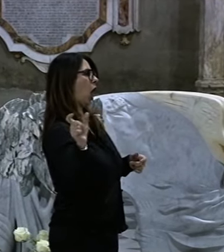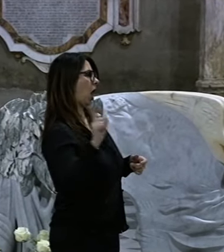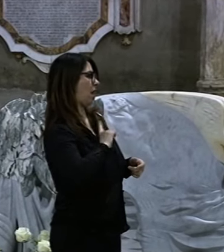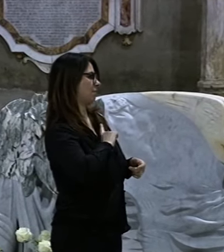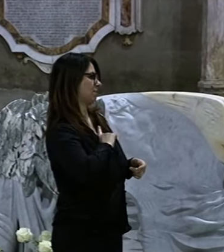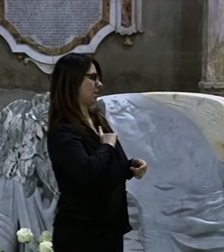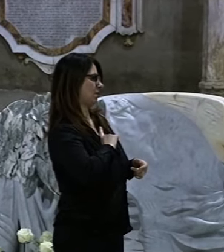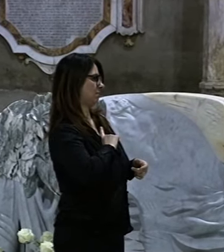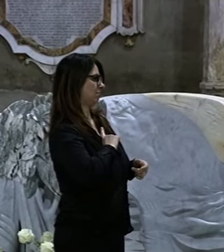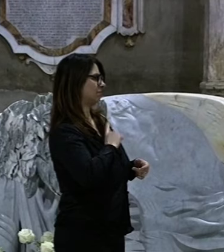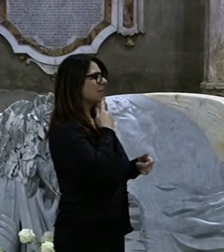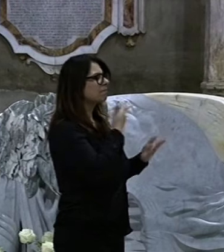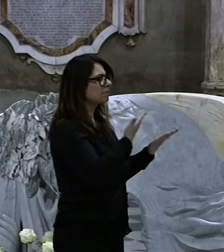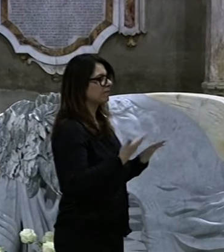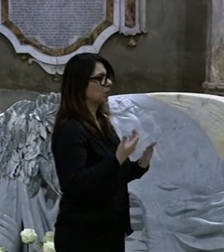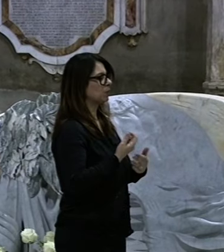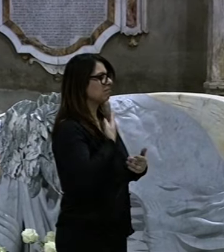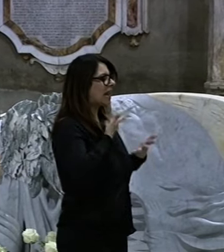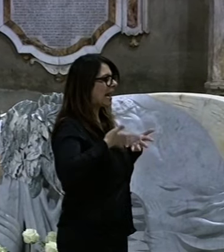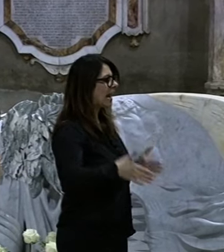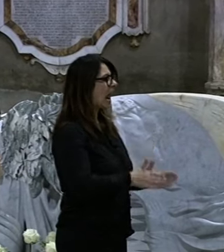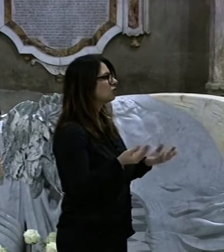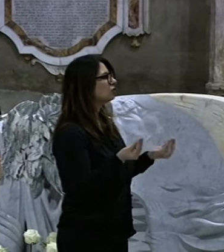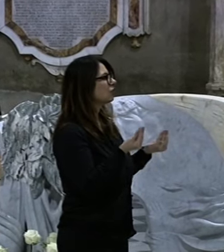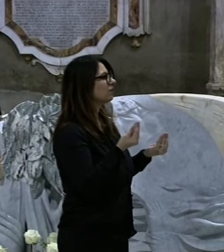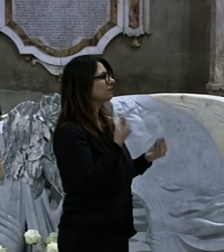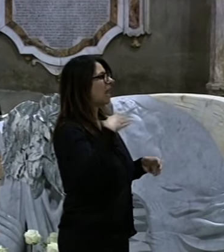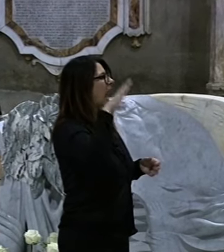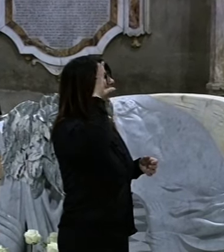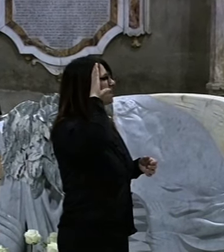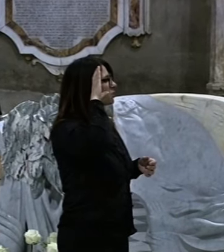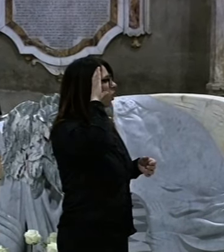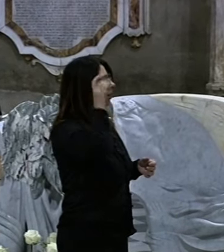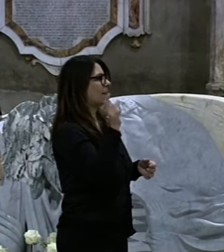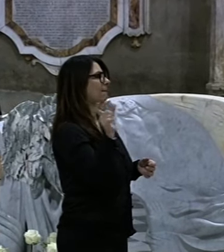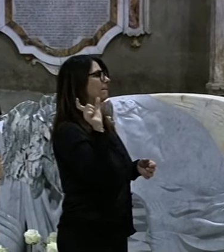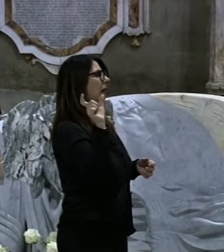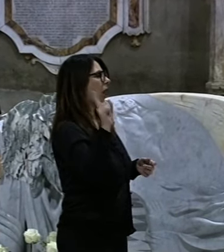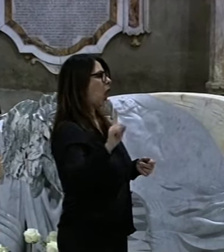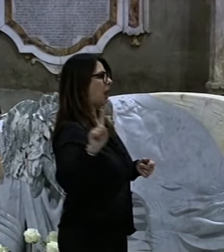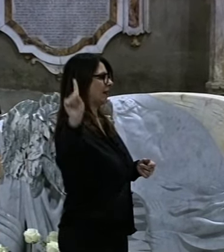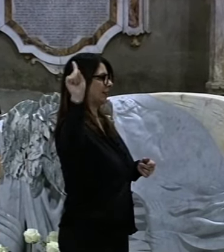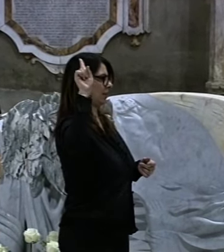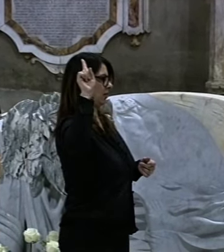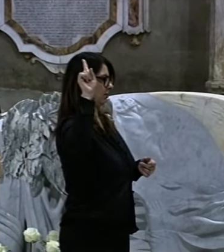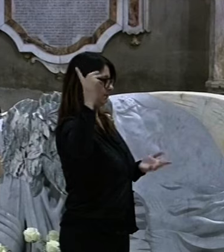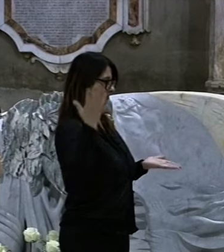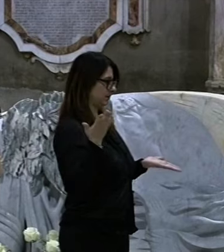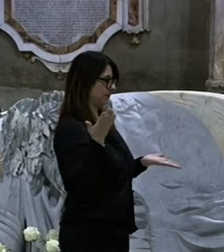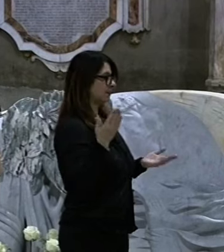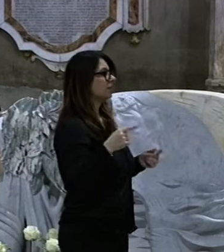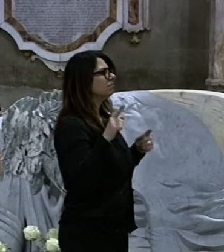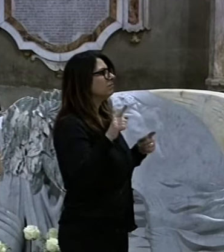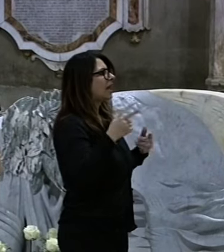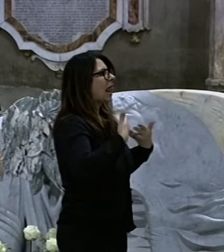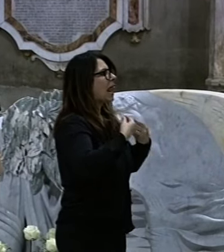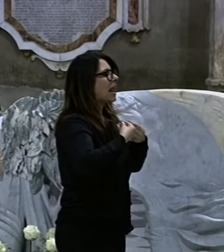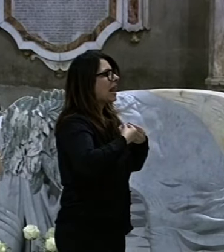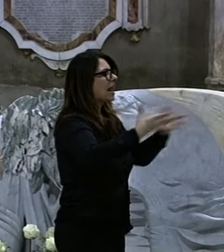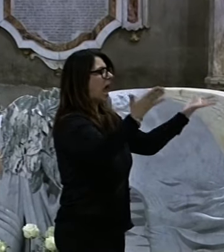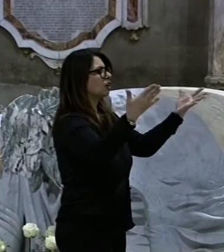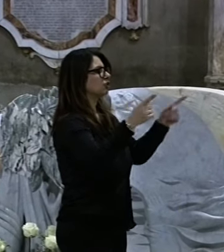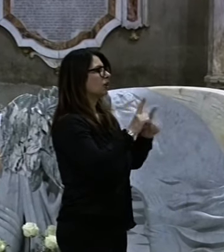ma è il bentrovati che nasce dall'ascoltare la parola di Dio, dal lasciare che operi. È un po' come